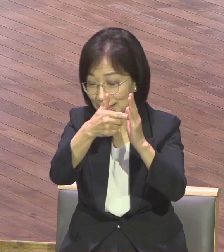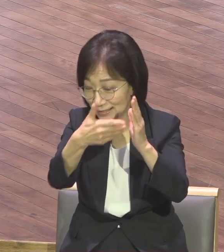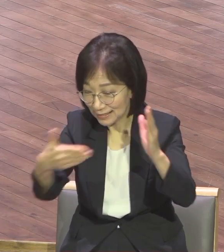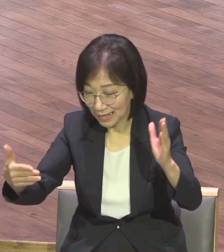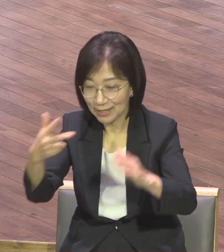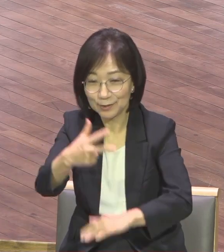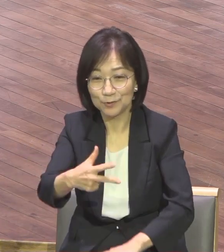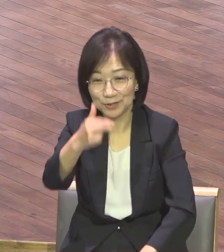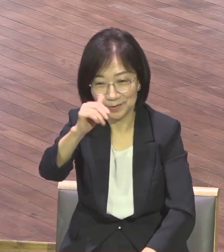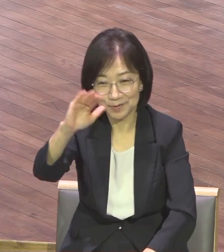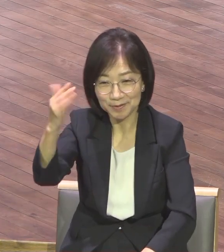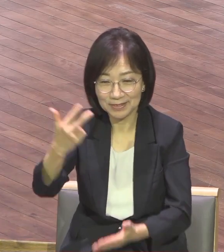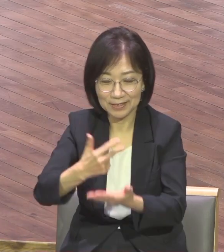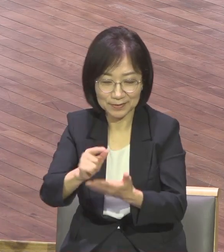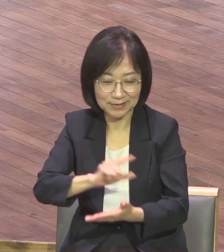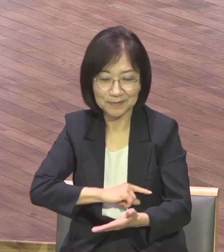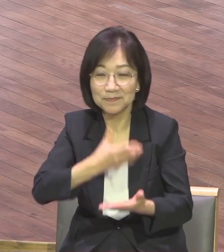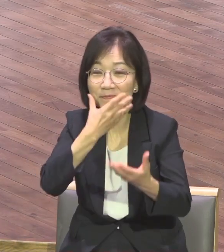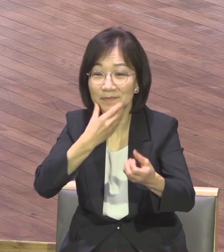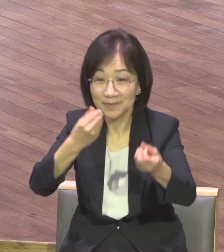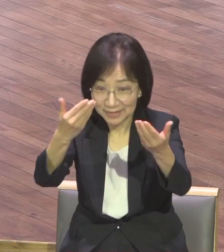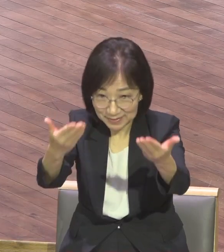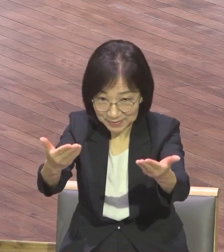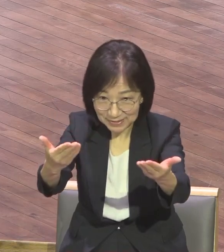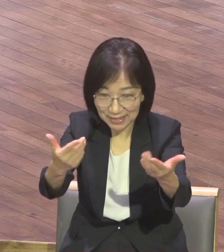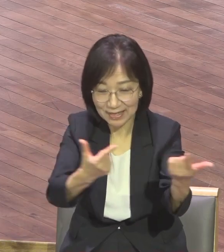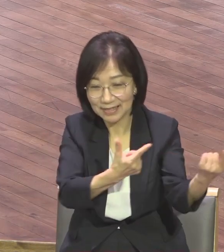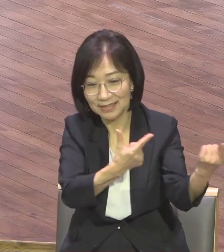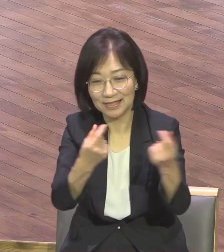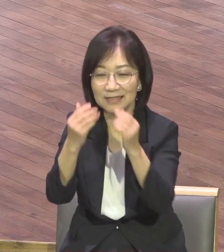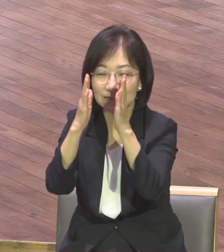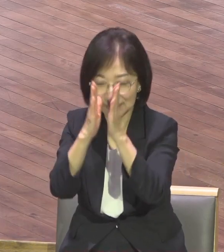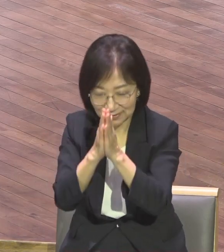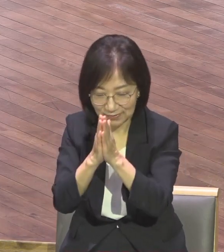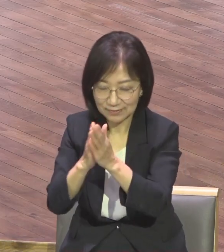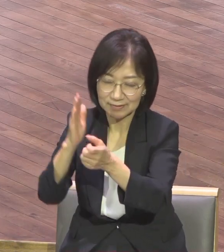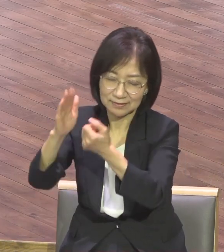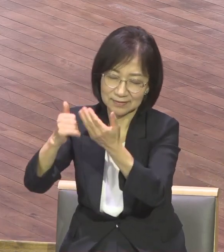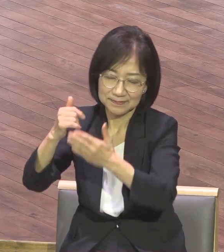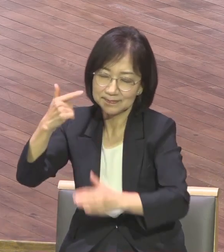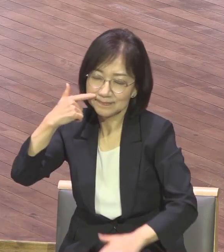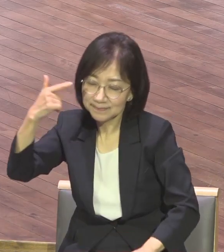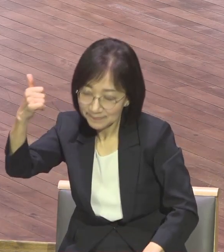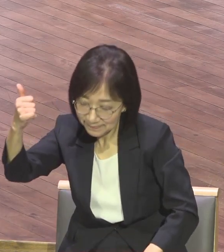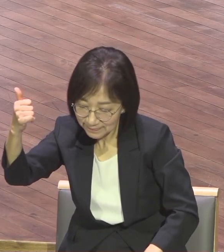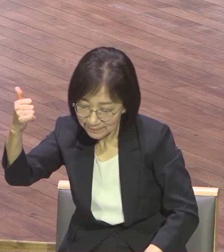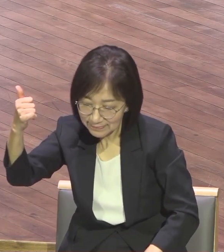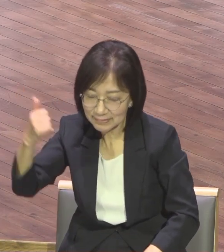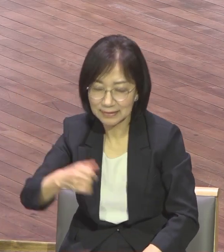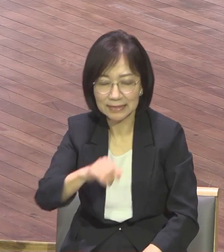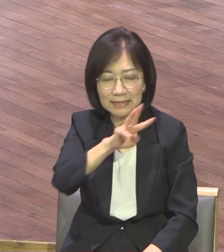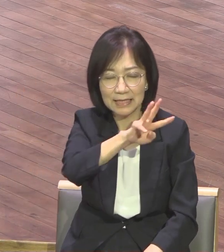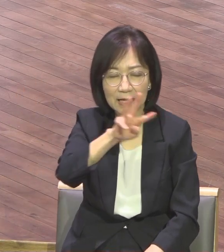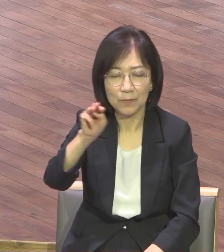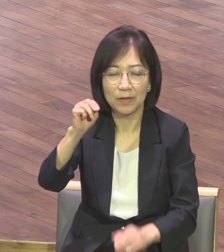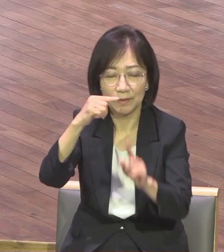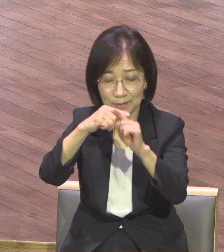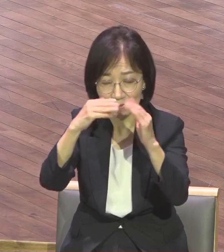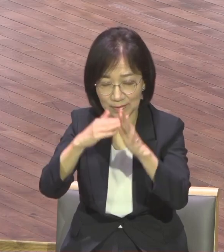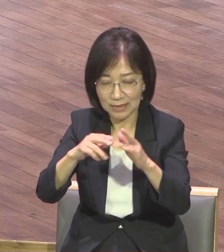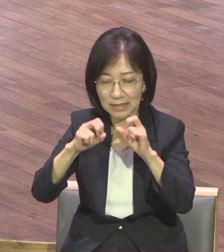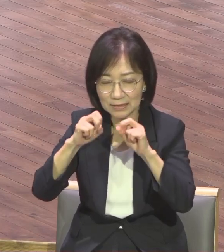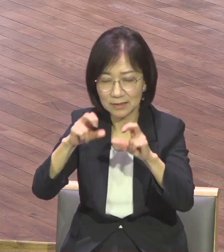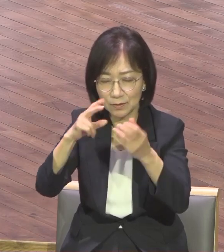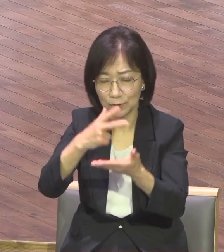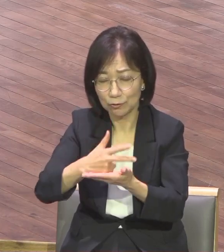다 되시기를 주님으로 축복합니다. 기도합시다. 아버지 하나님, 이 예원교회 선교 주의를 맞이해서 237